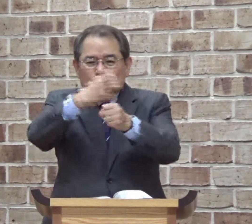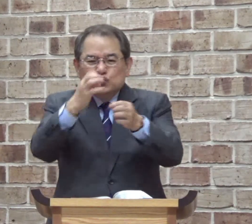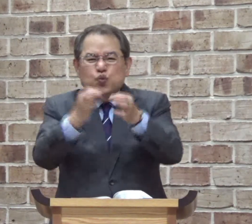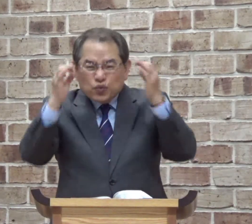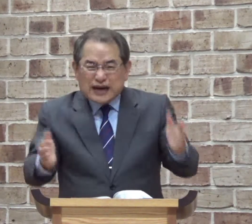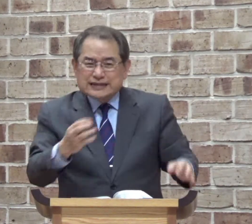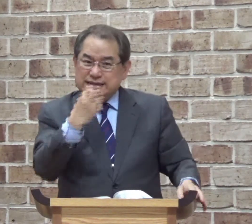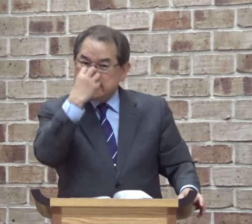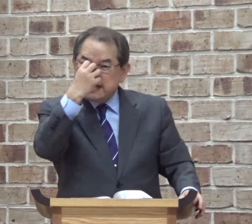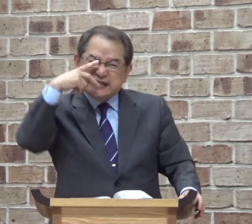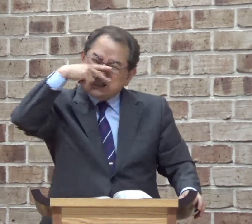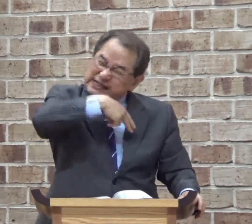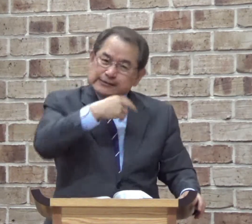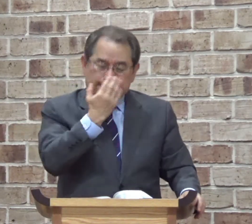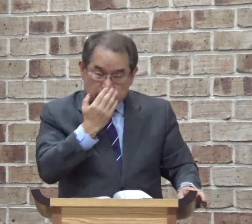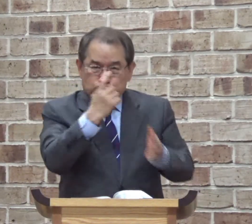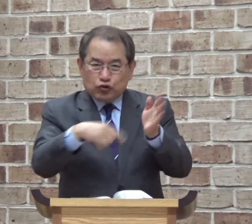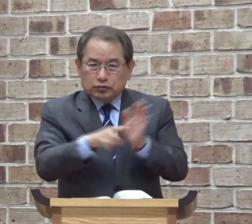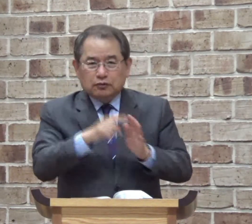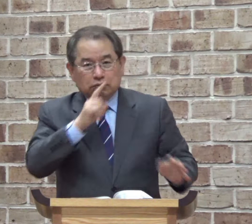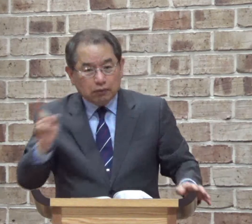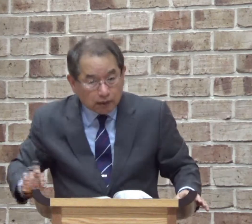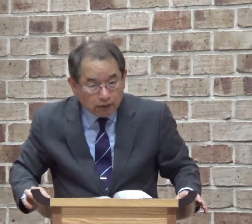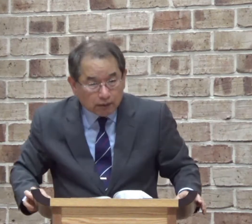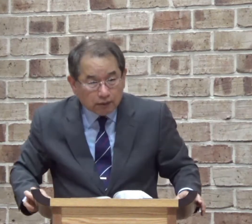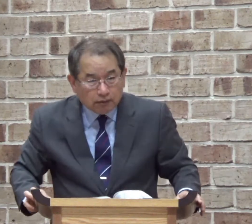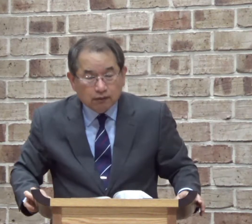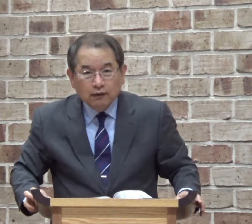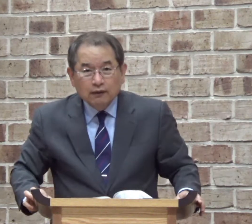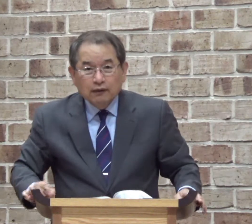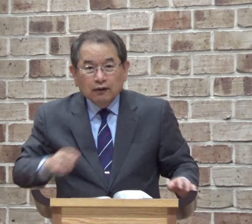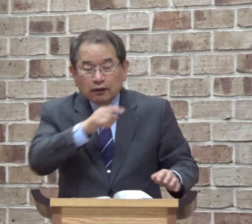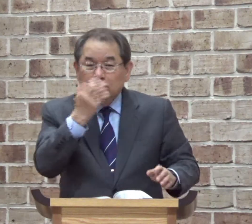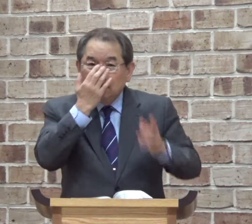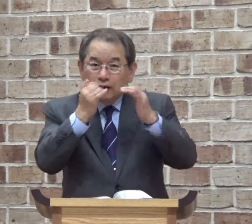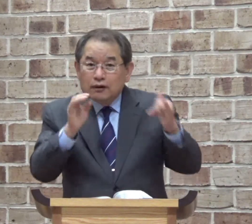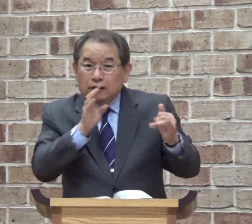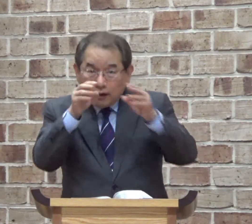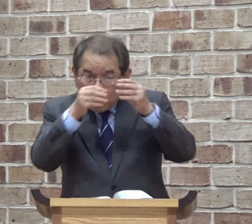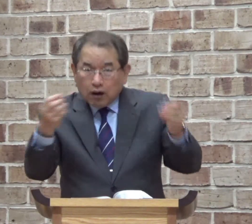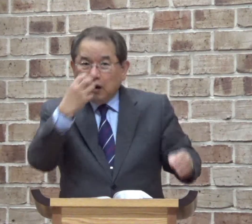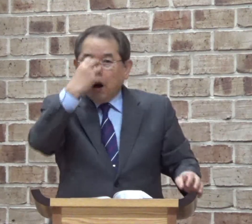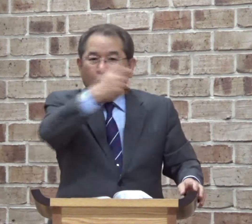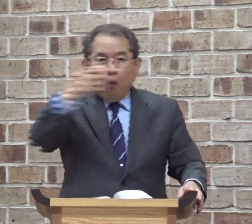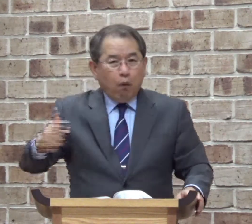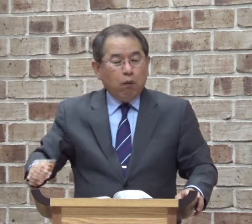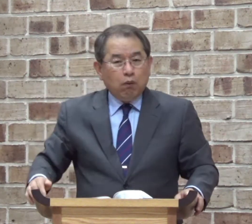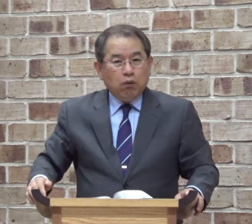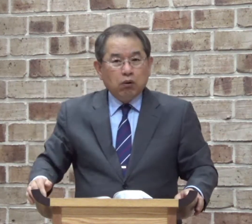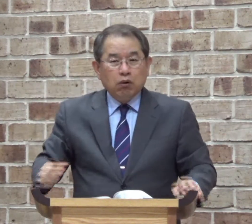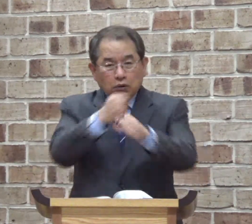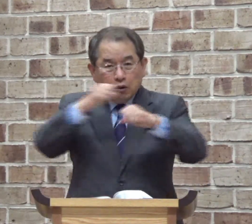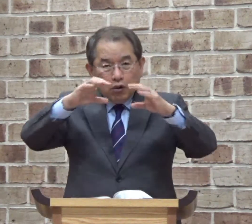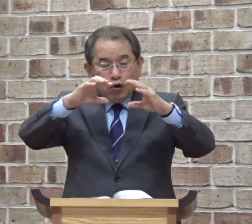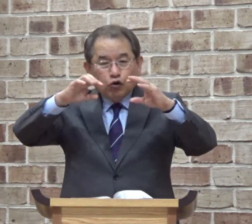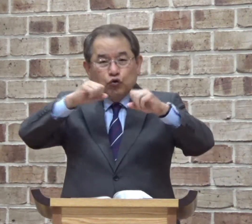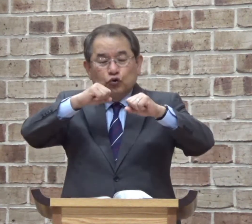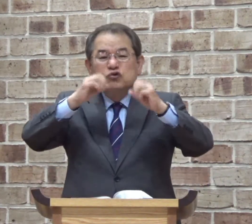그 교만을 끊기 위해서 그 고통을 겪었습니다. 그 안에는 이스라엘 백성들이 얼마나 교만했는지,